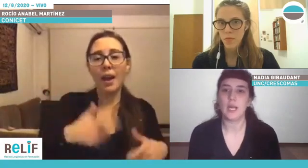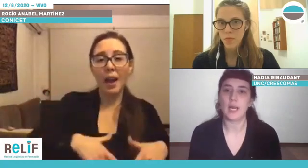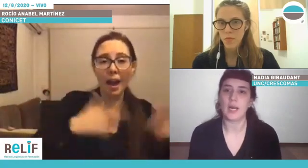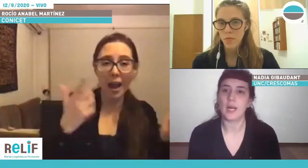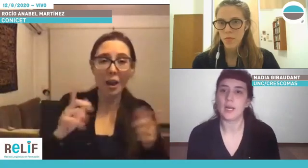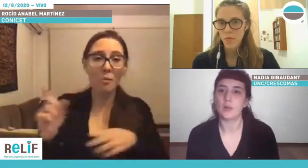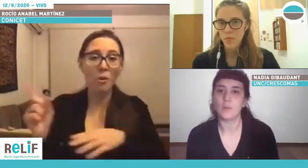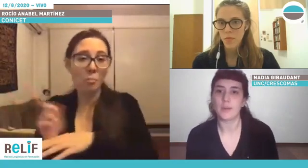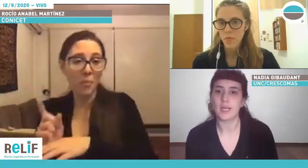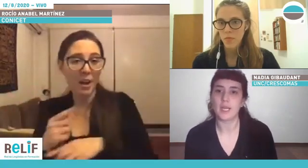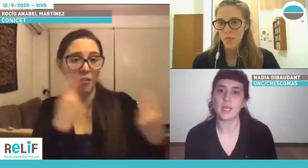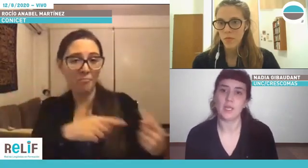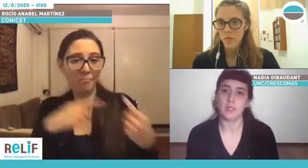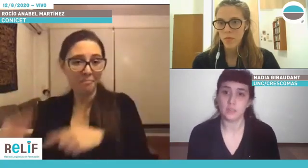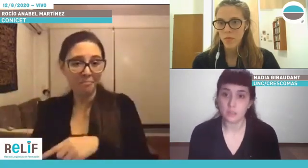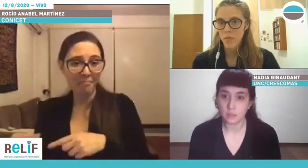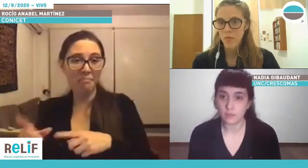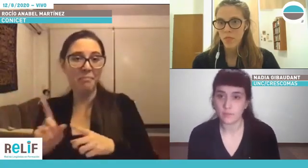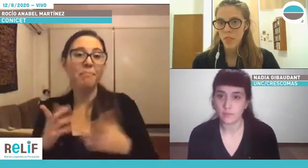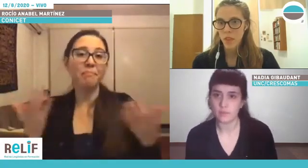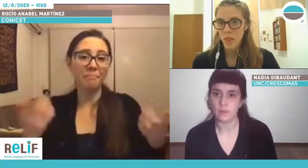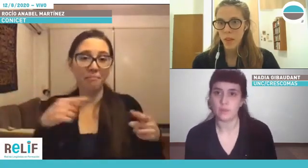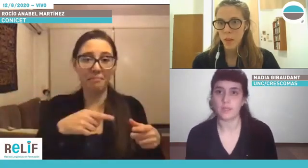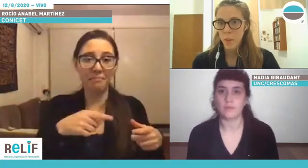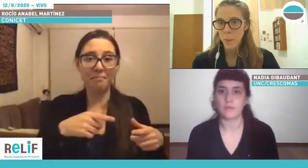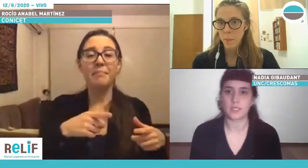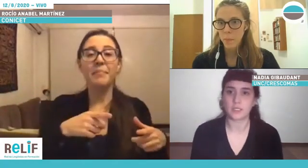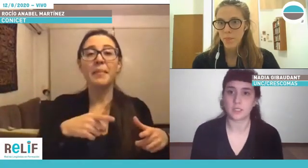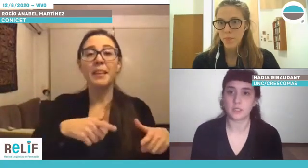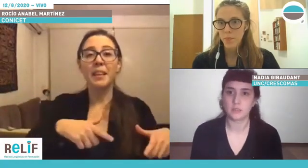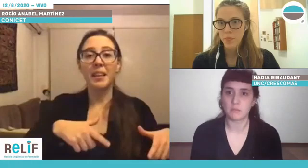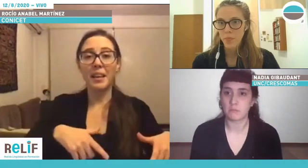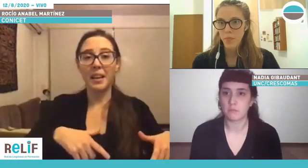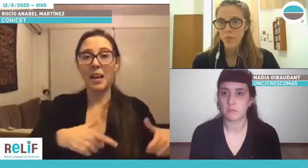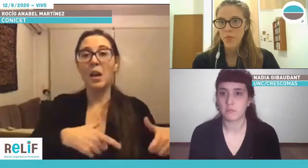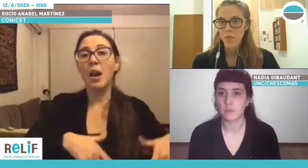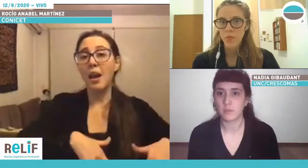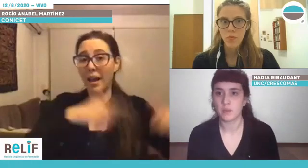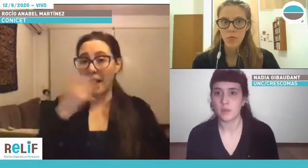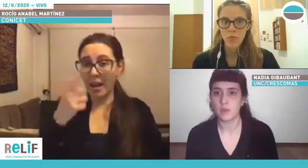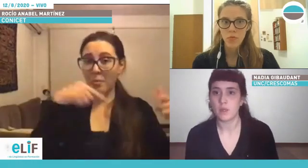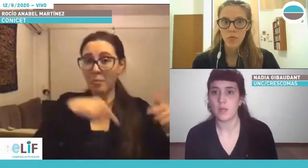ayudan a comparar las diferencias.